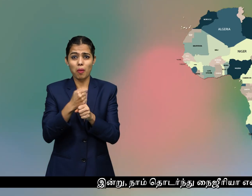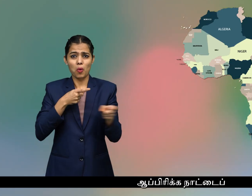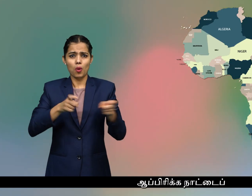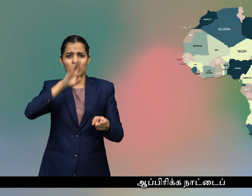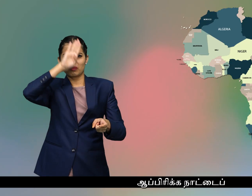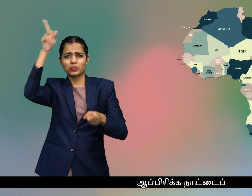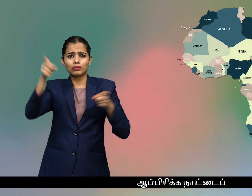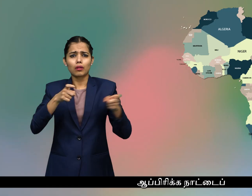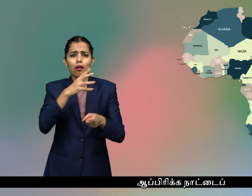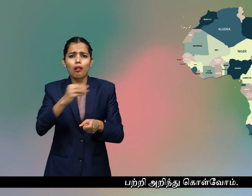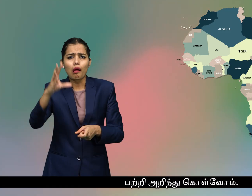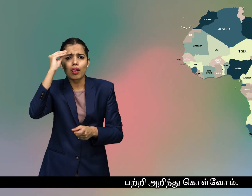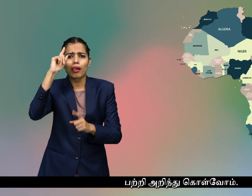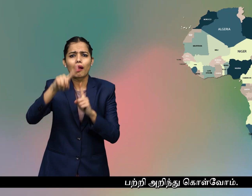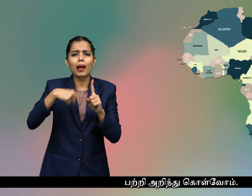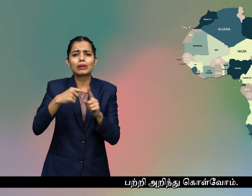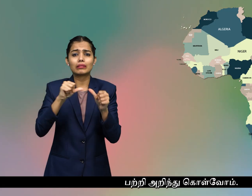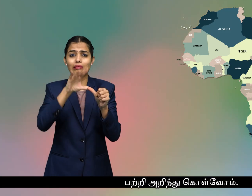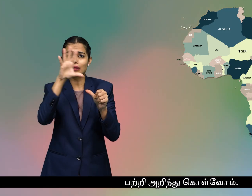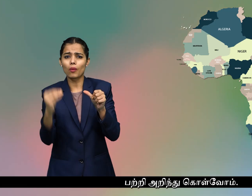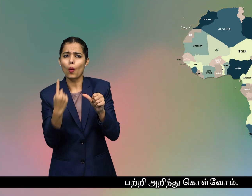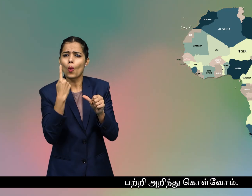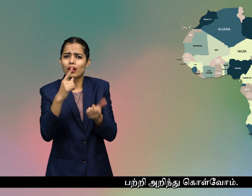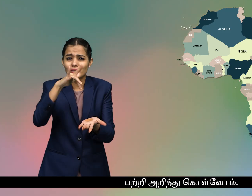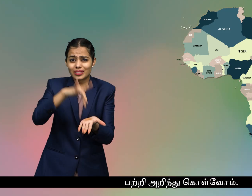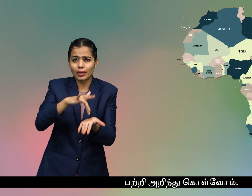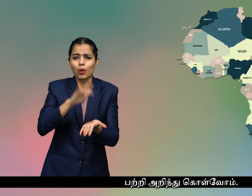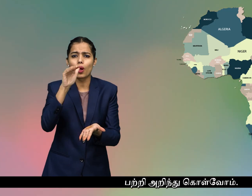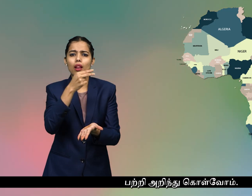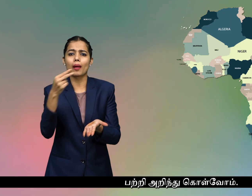என்ற ஆப்பிரிக்க நாட்டை பற்றி அறிந்து கொள்வோம்.